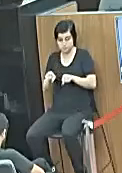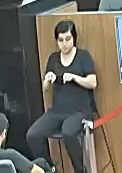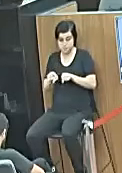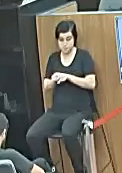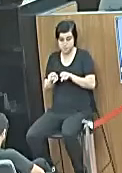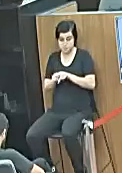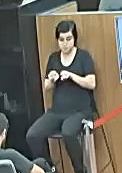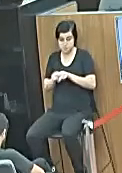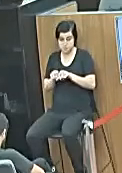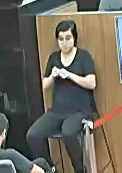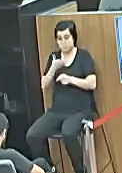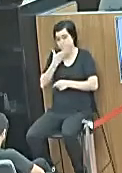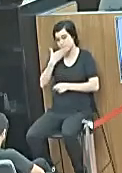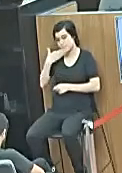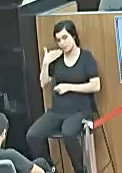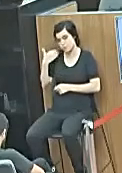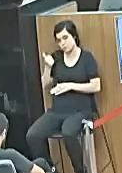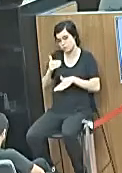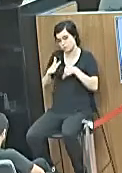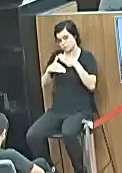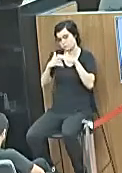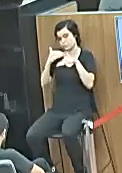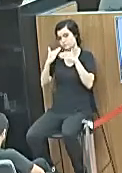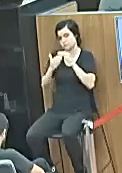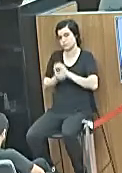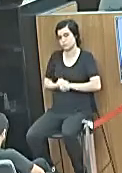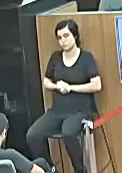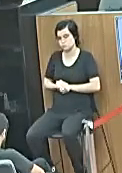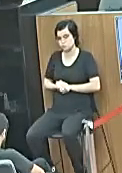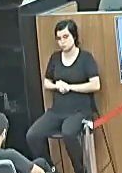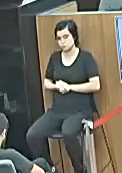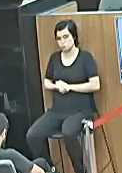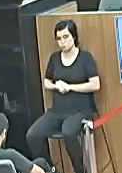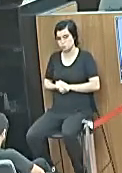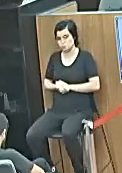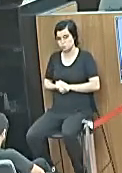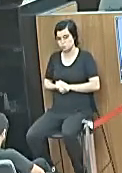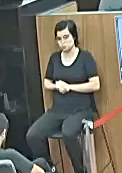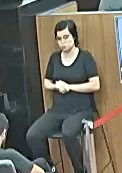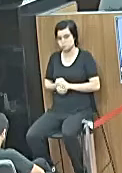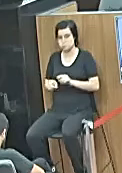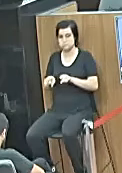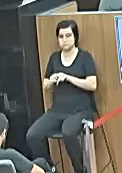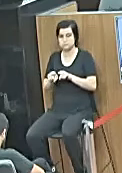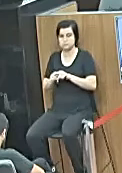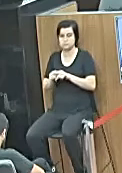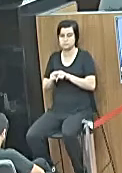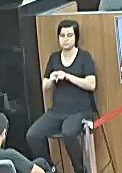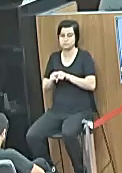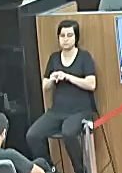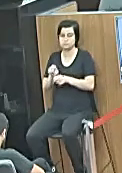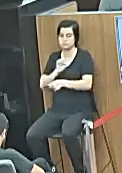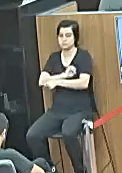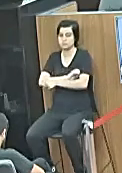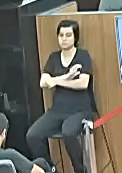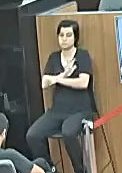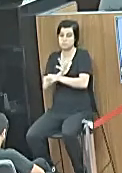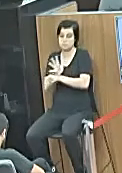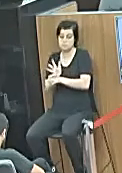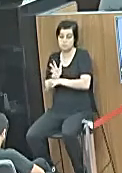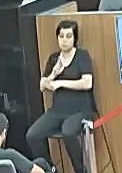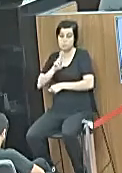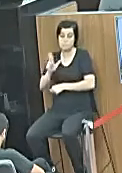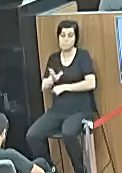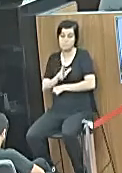e tecnológico acréscimo das regiões intermediárias de montes claros e varginha e uberlândia